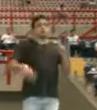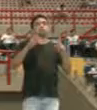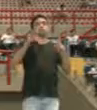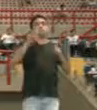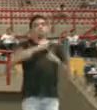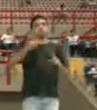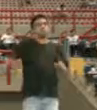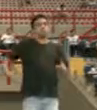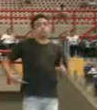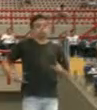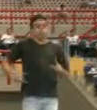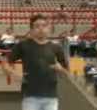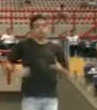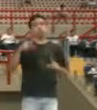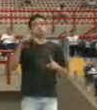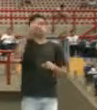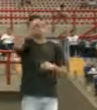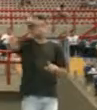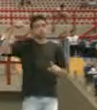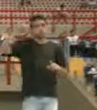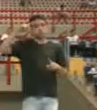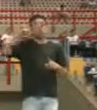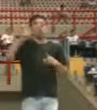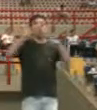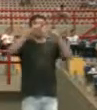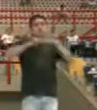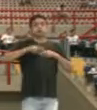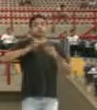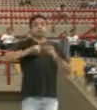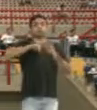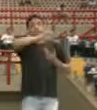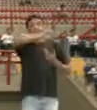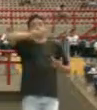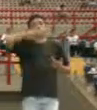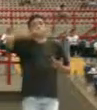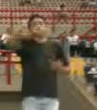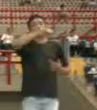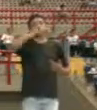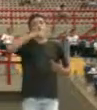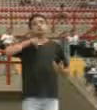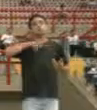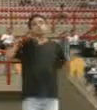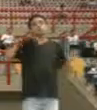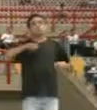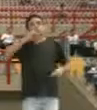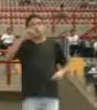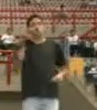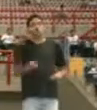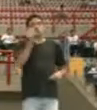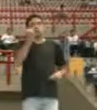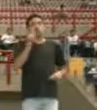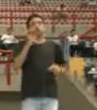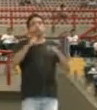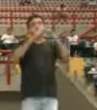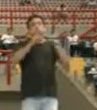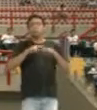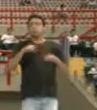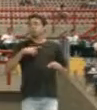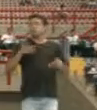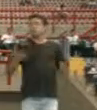Estado, um governo. Vários de vocês usam o governo na conclusão ou não usam? Desse modo,